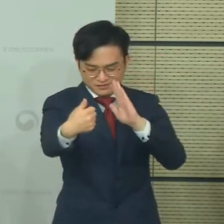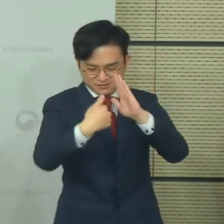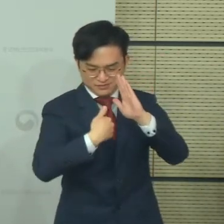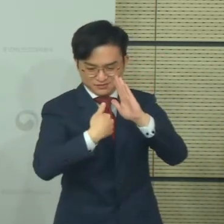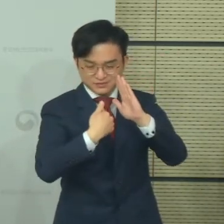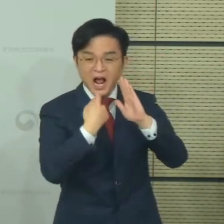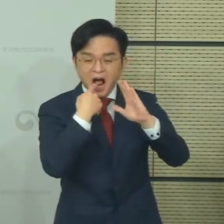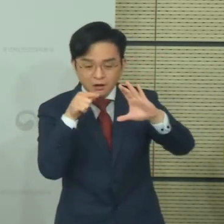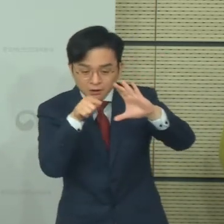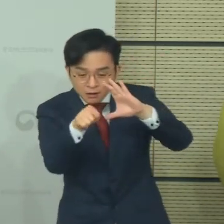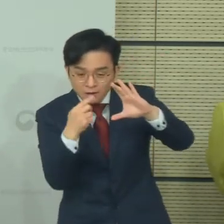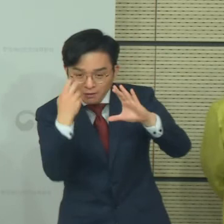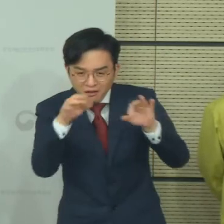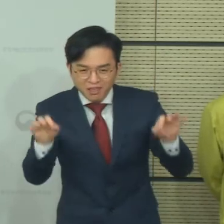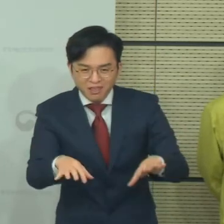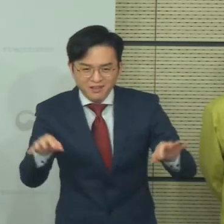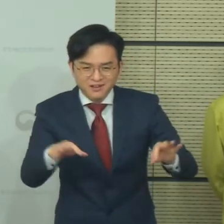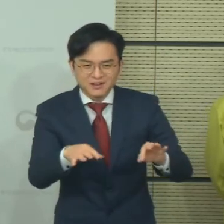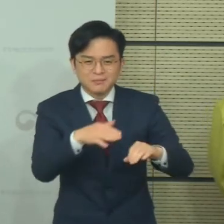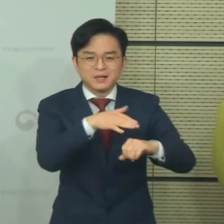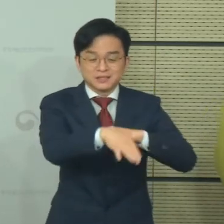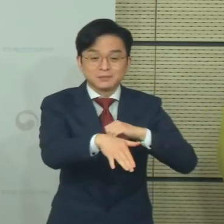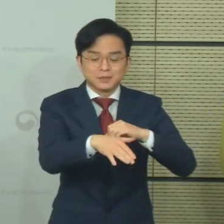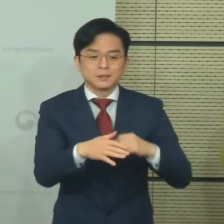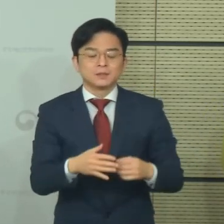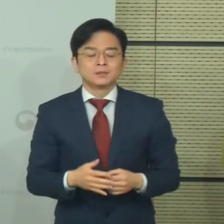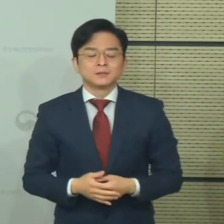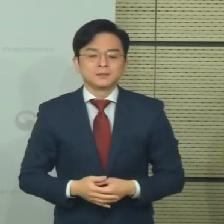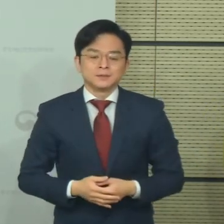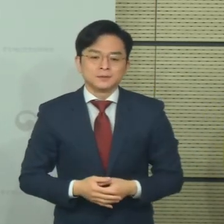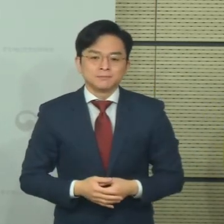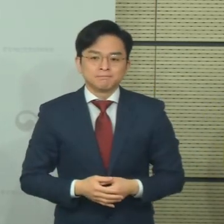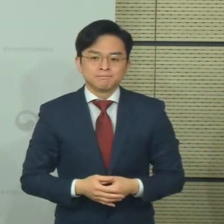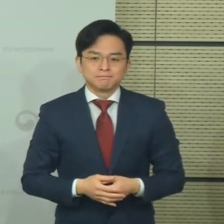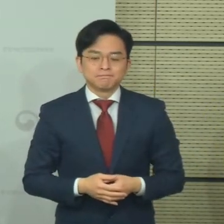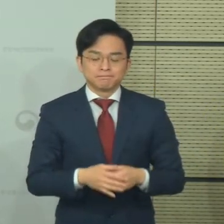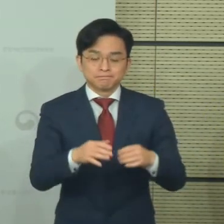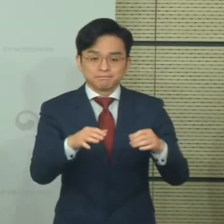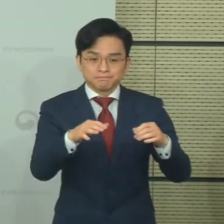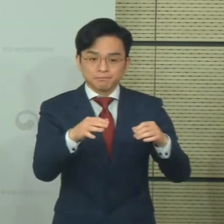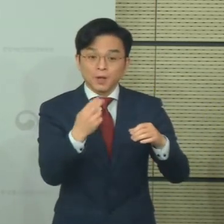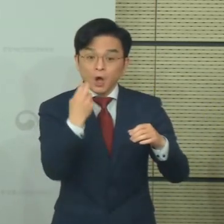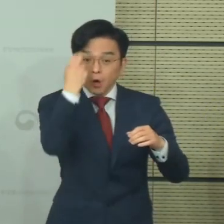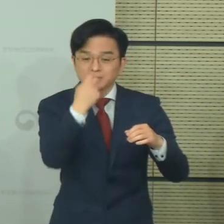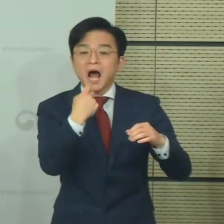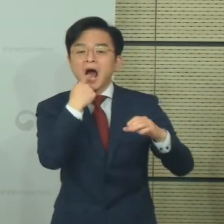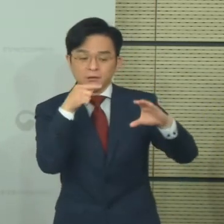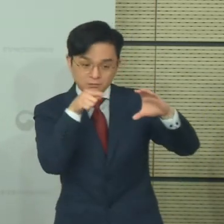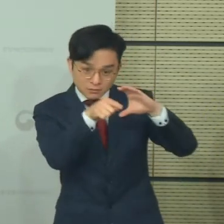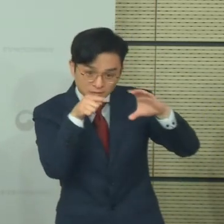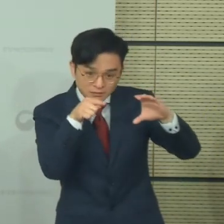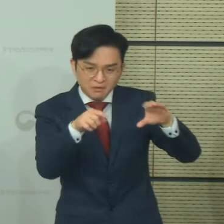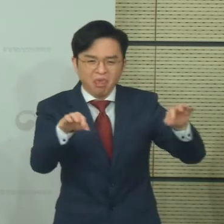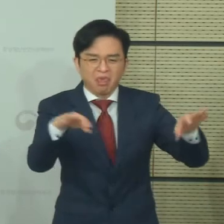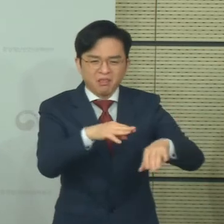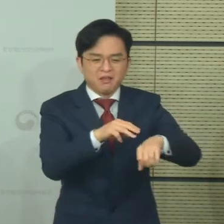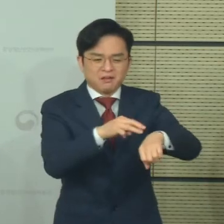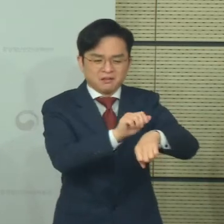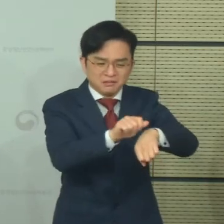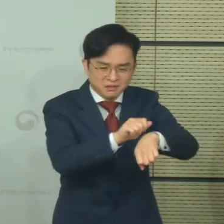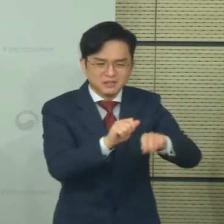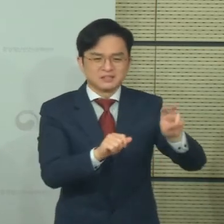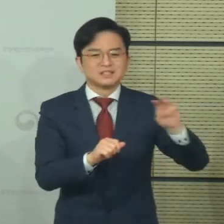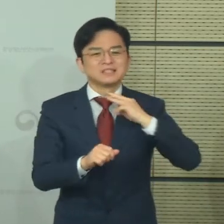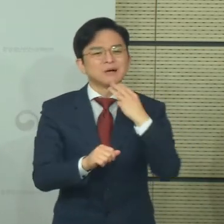제일 시간이 많이 걸리는 게 소독입니다. 환자의 검체를 채취하고 그 공간 전체를 소독하는데 한 10에서 15분